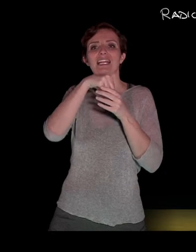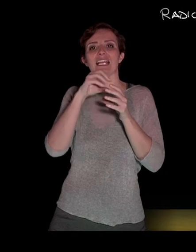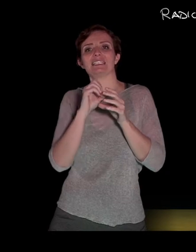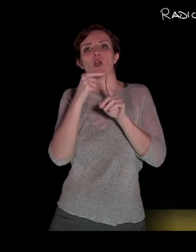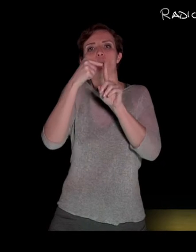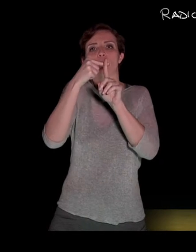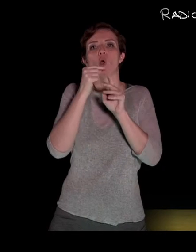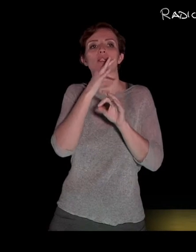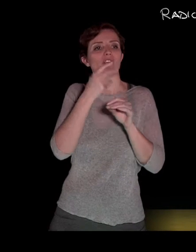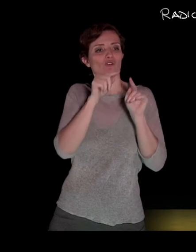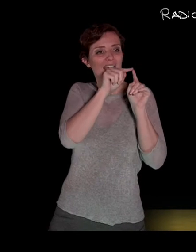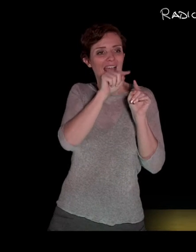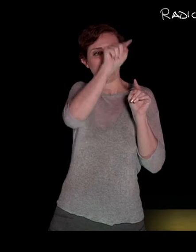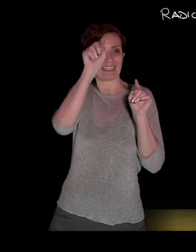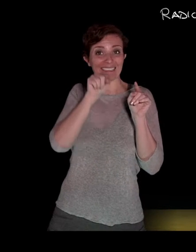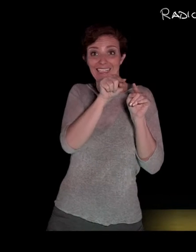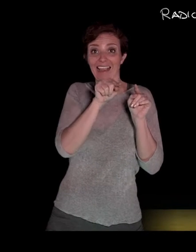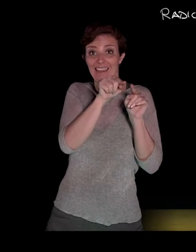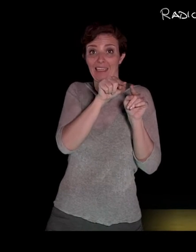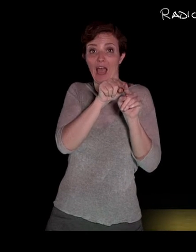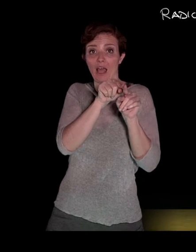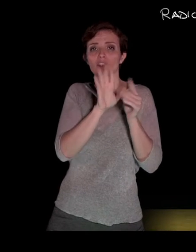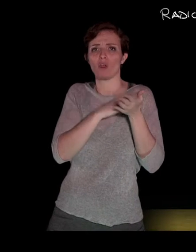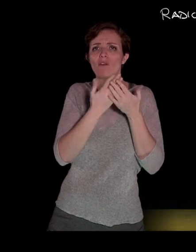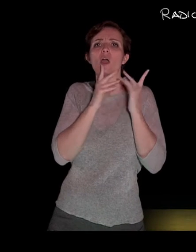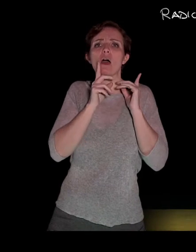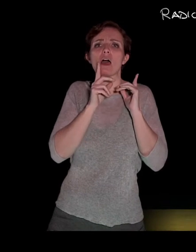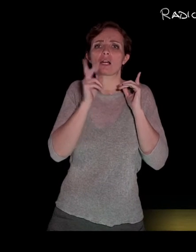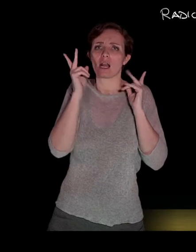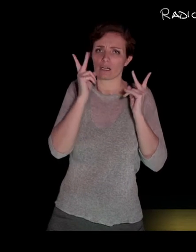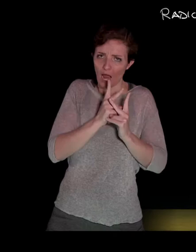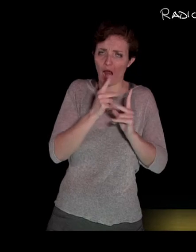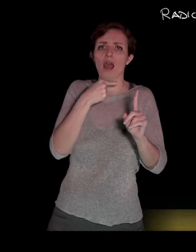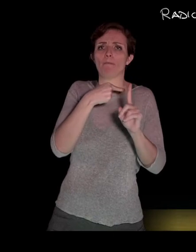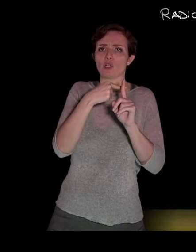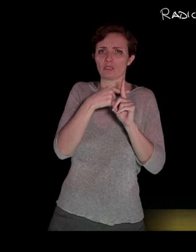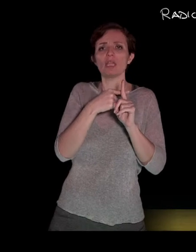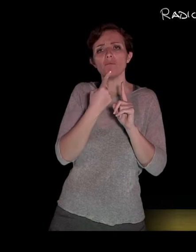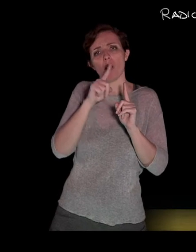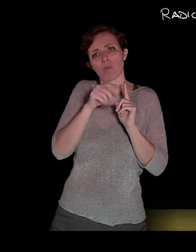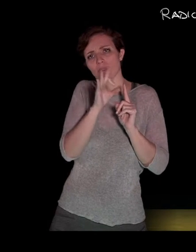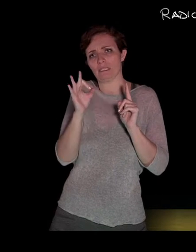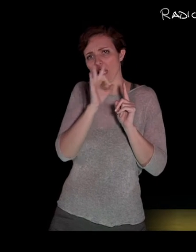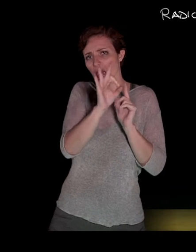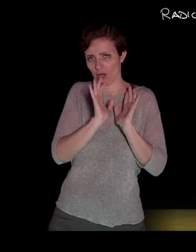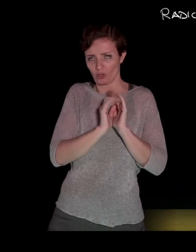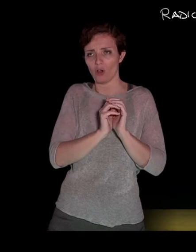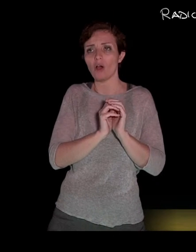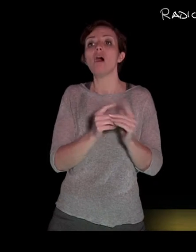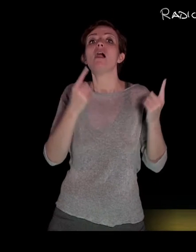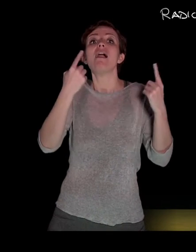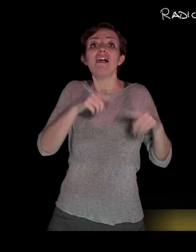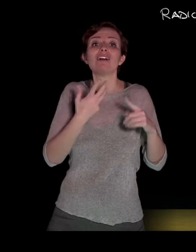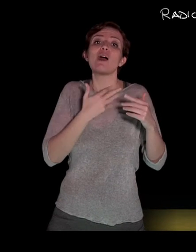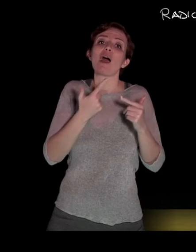caratterizzati da un radicando con valore reale positivo è incluso lo zero e andiamo a esprimere